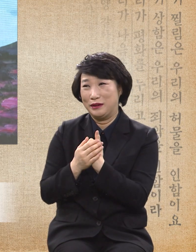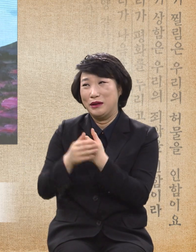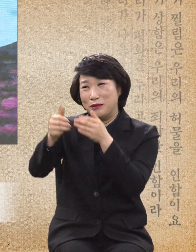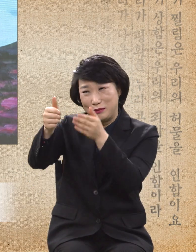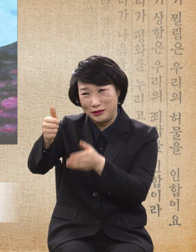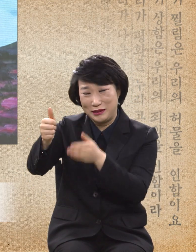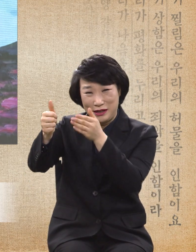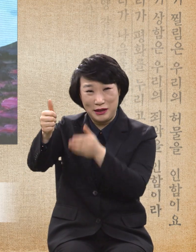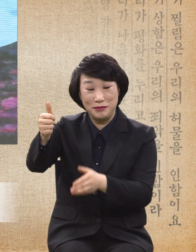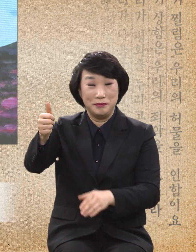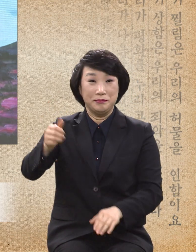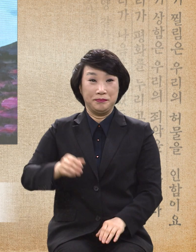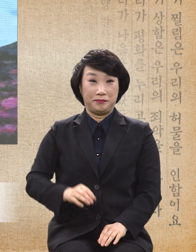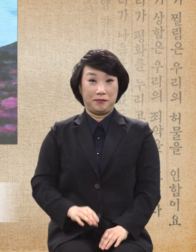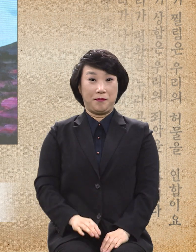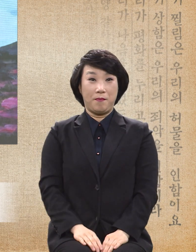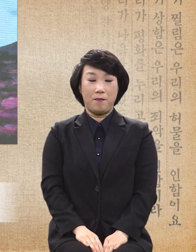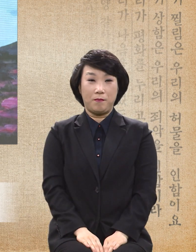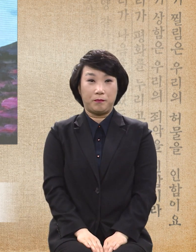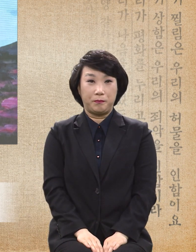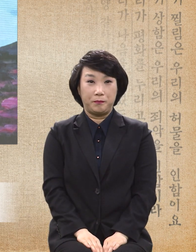돌아보시기를 원합니다.